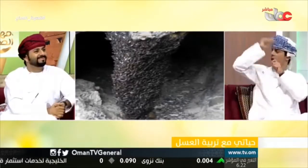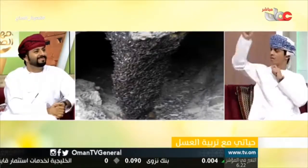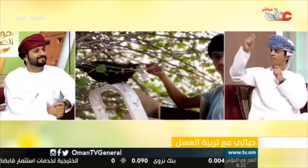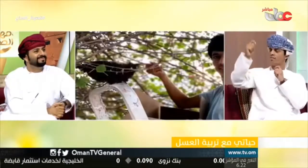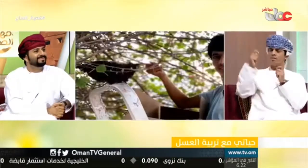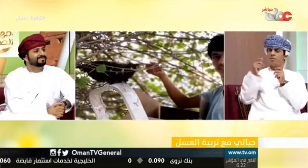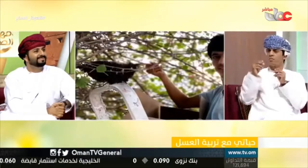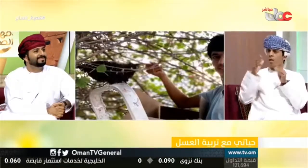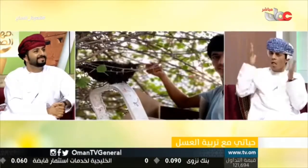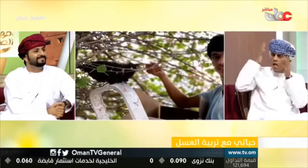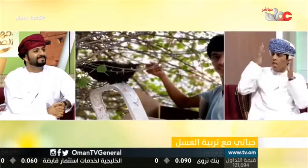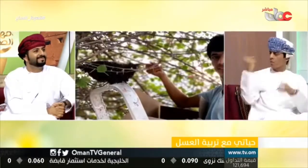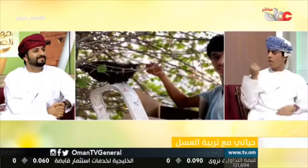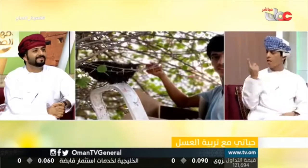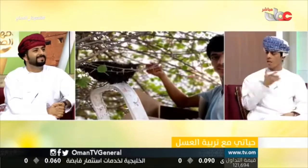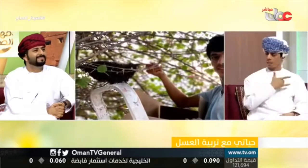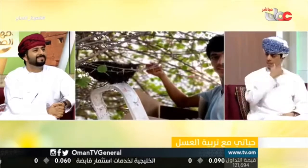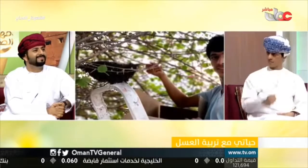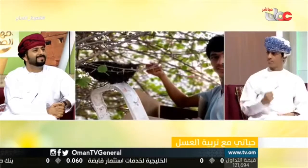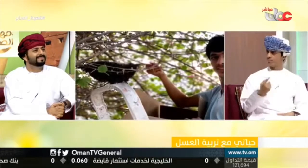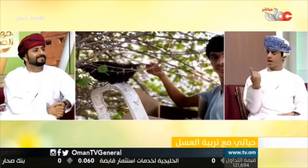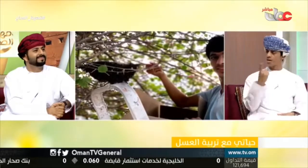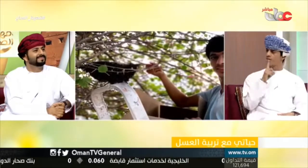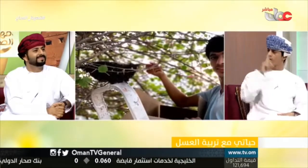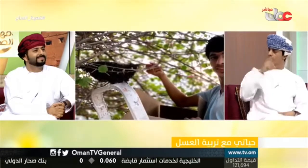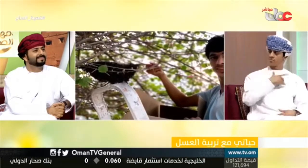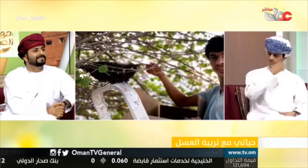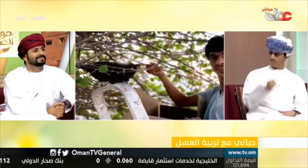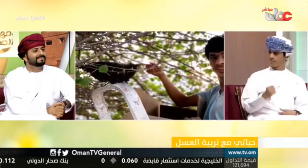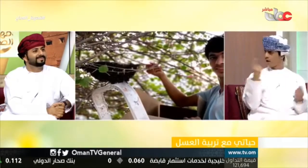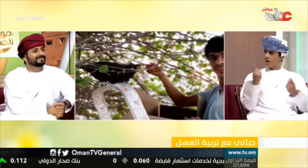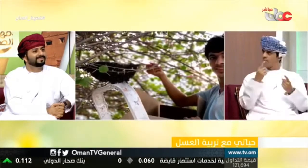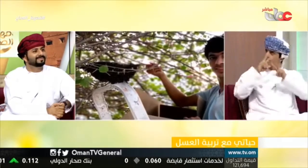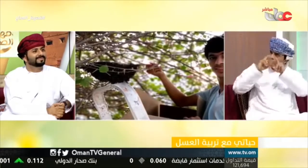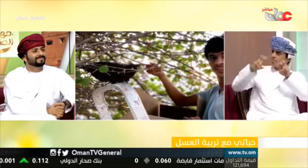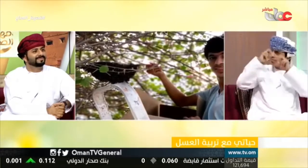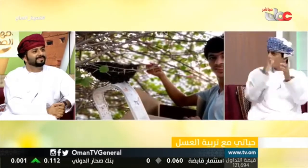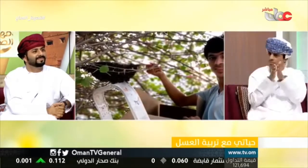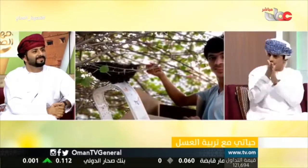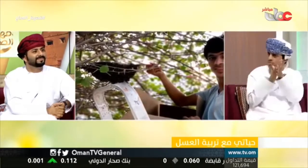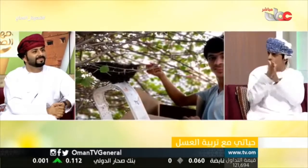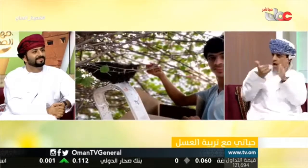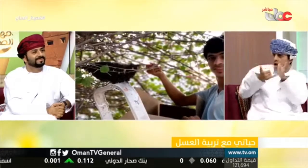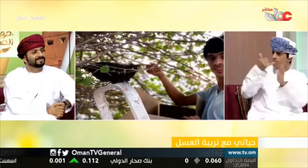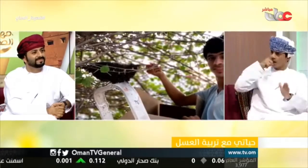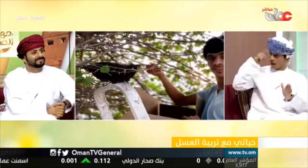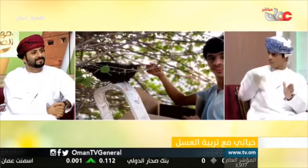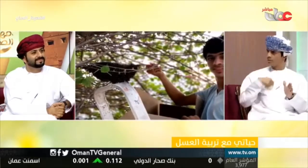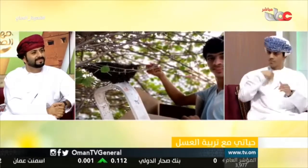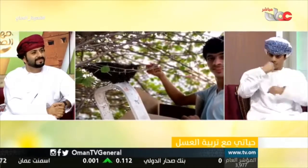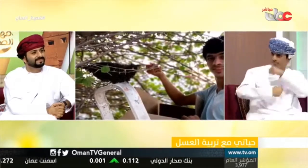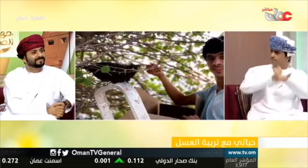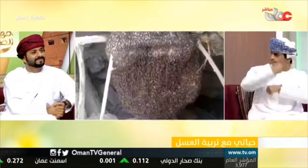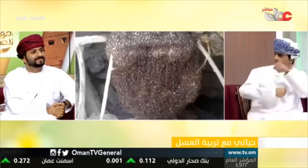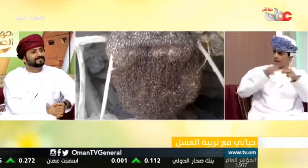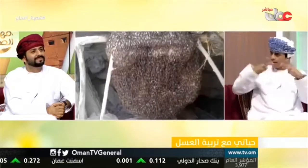طبعا أبحث عن الجبال، لا بالعكس أنا إنسان شخص عادي مثل شخص سامع ولله الحمد،